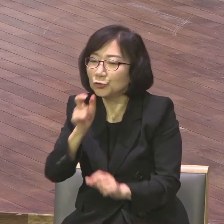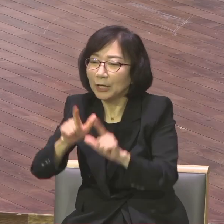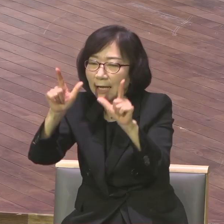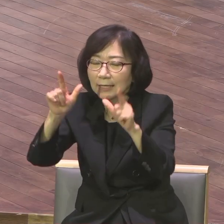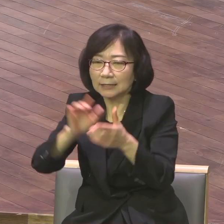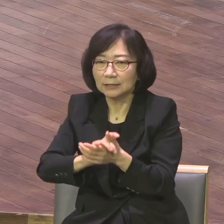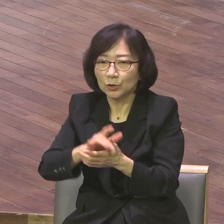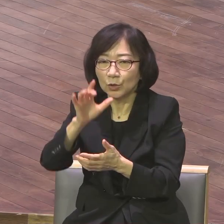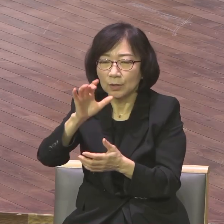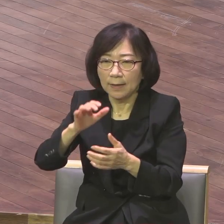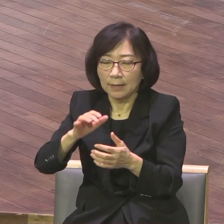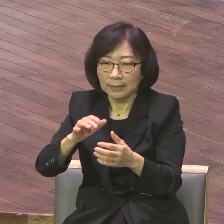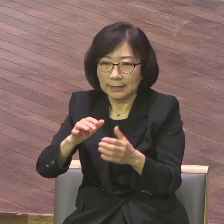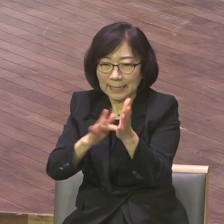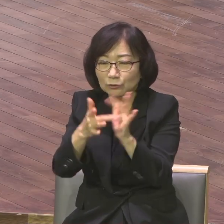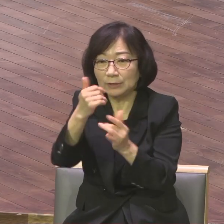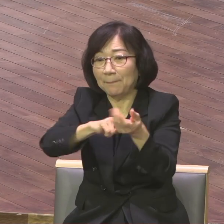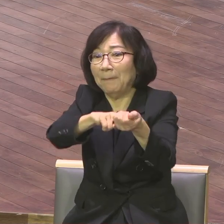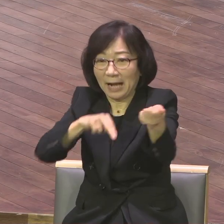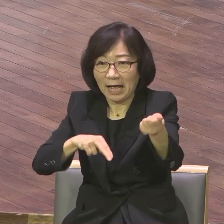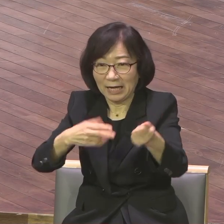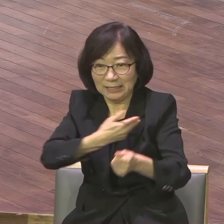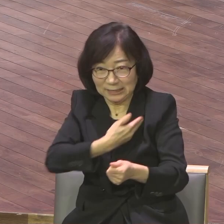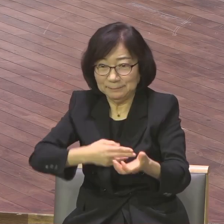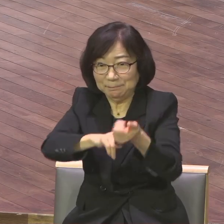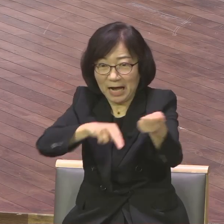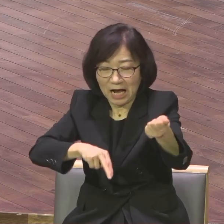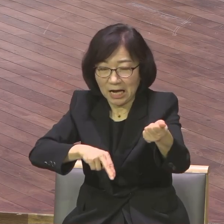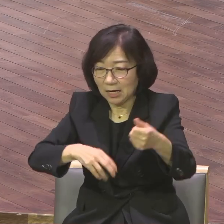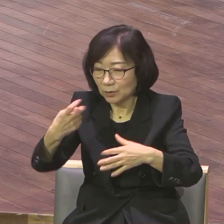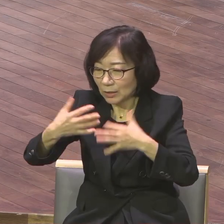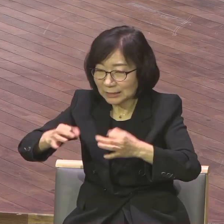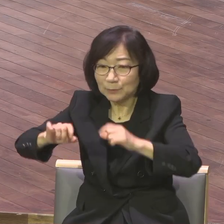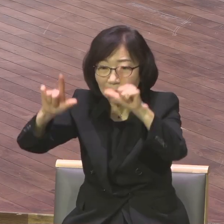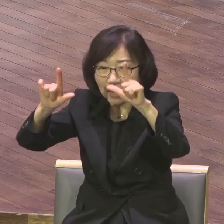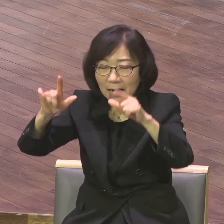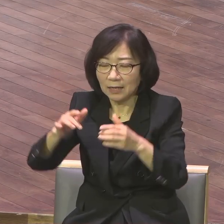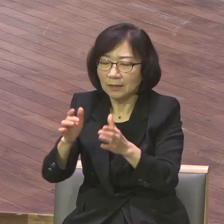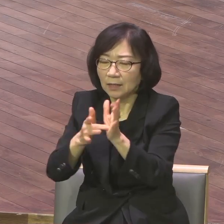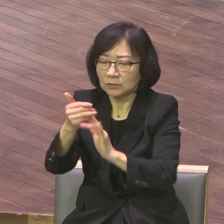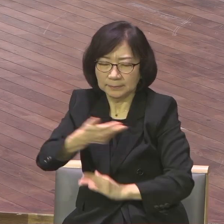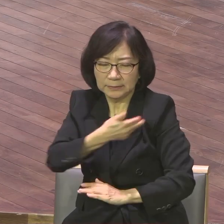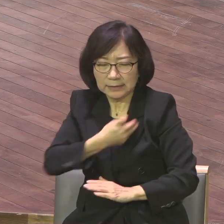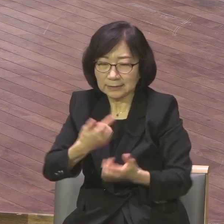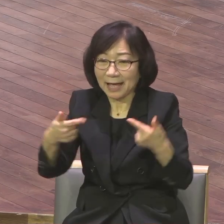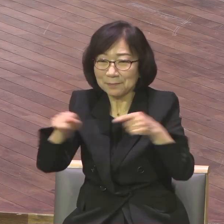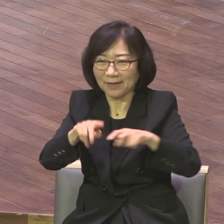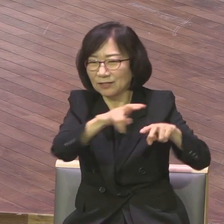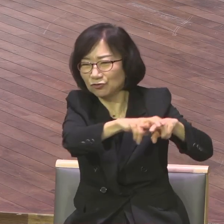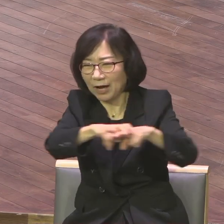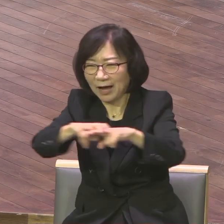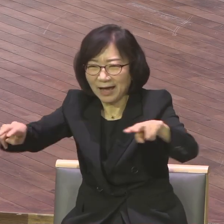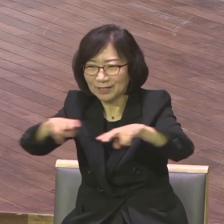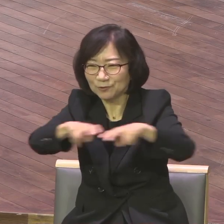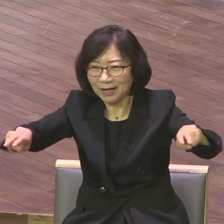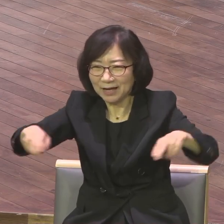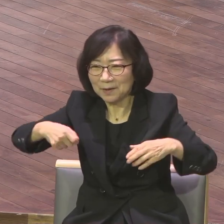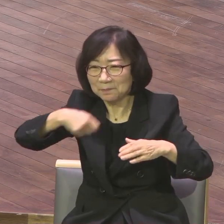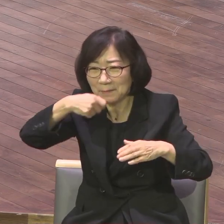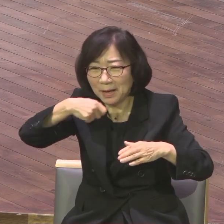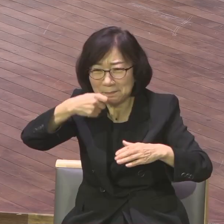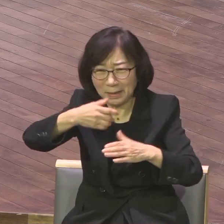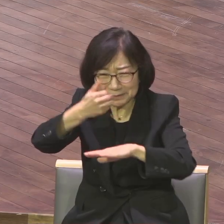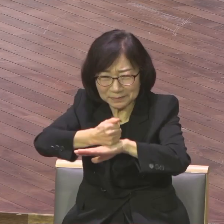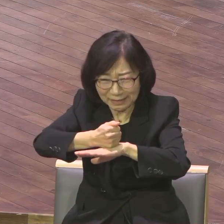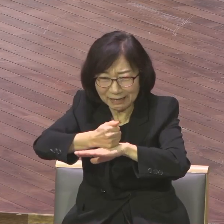그리고 목요일에는 최후의 만찬이 있었습니다. 이제 금요일이 십자가를 지신 날인데 목요일